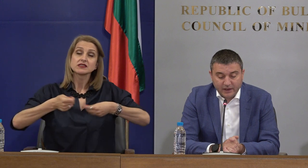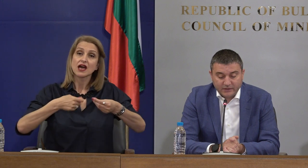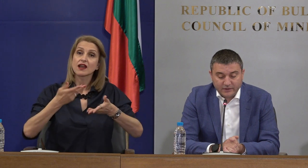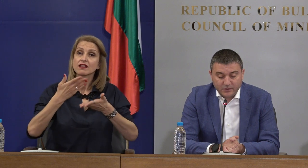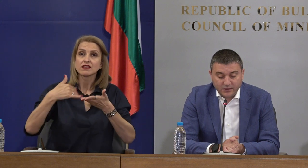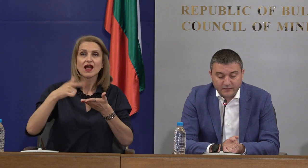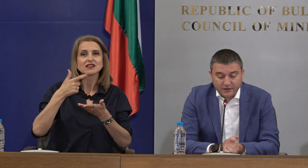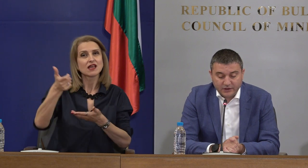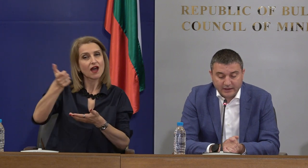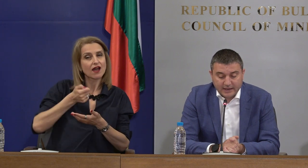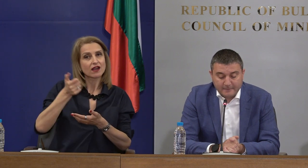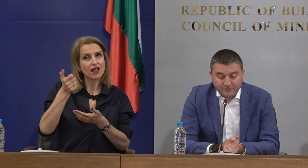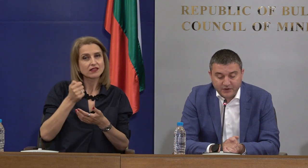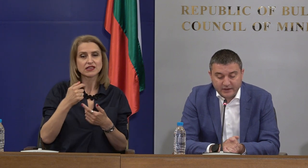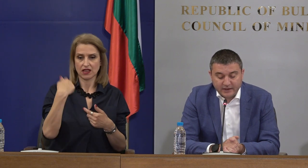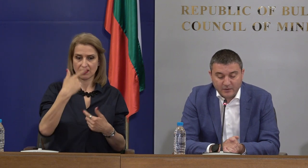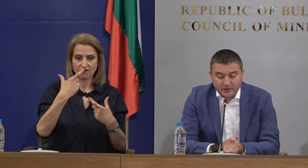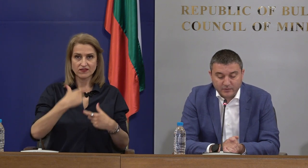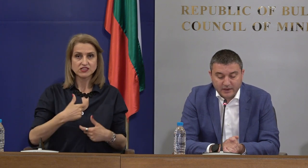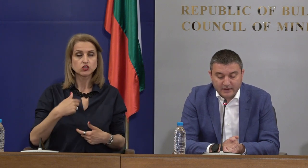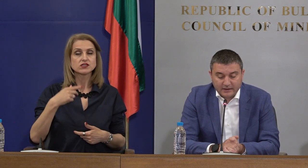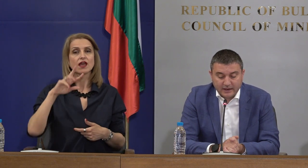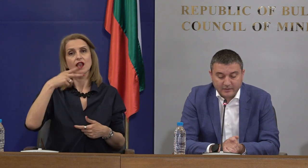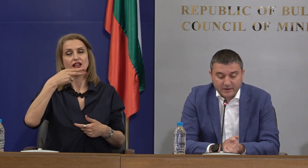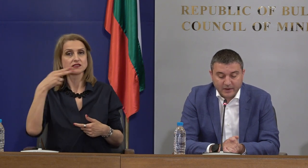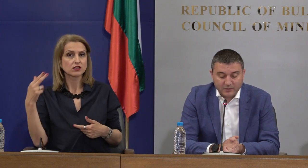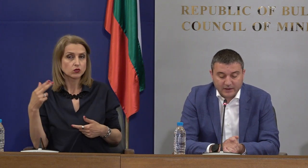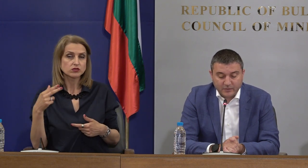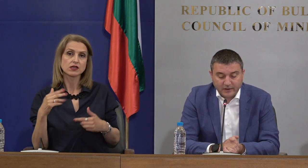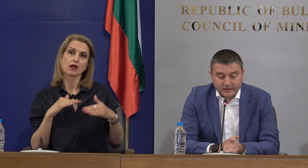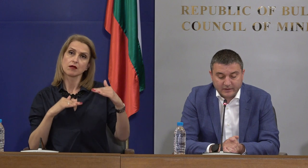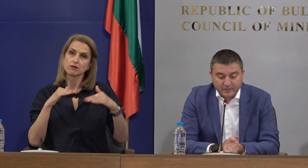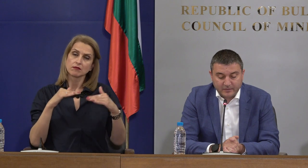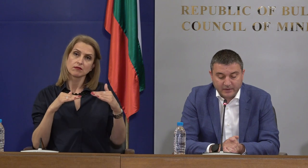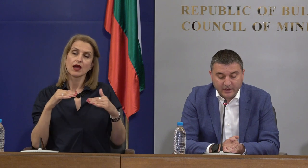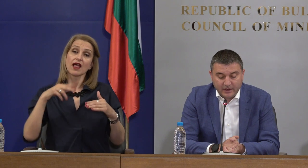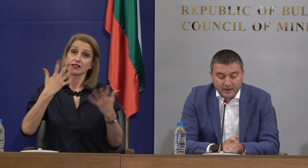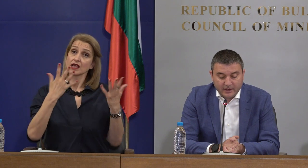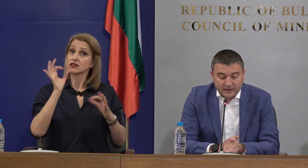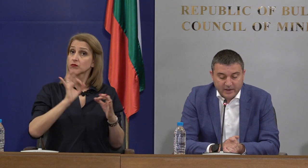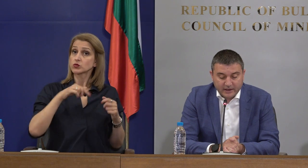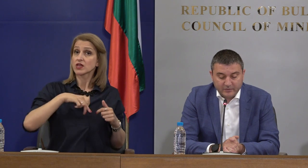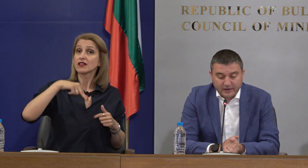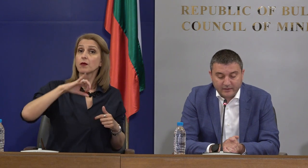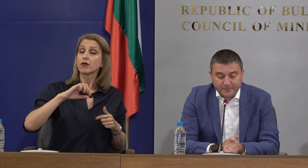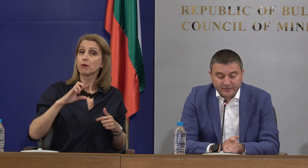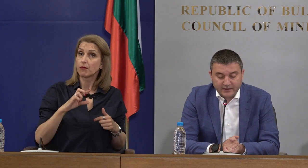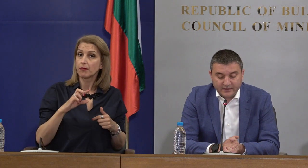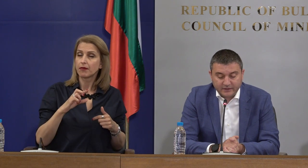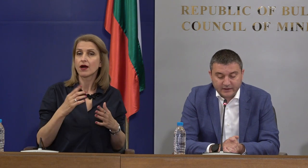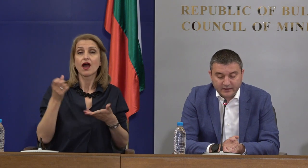към нефинансови институции и физически лица 4,3% за ЦКБ спрямо 10% за ПИП. Размер на